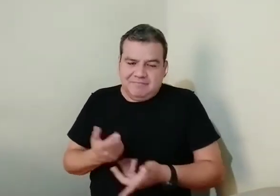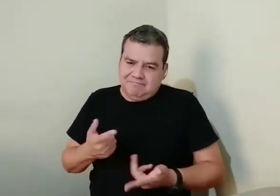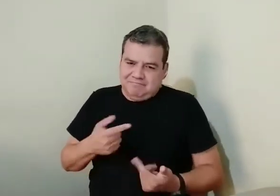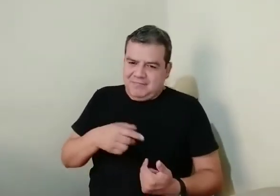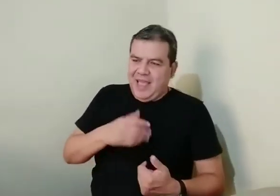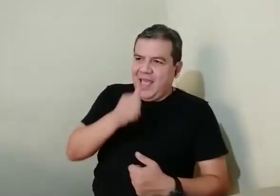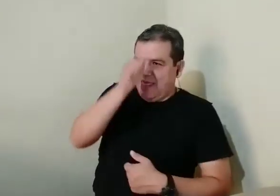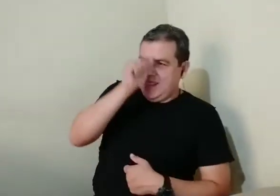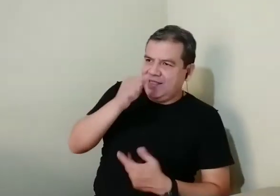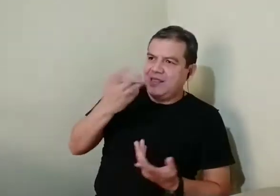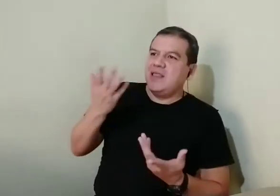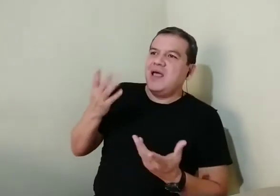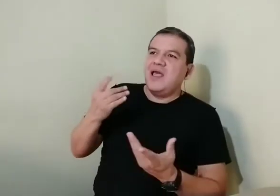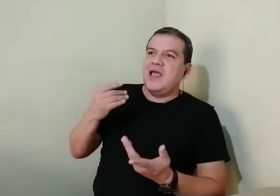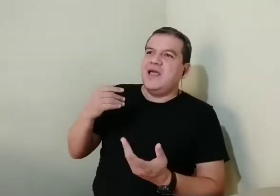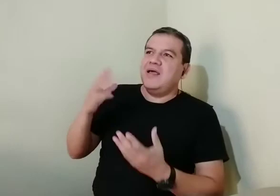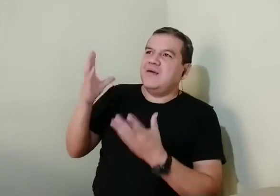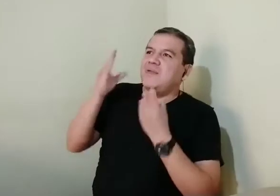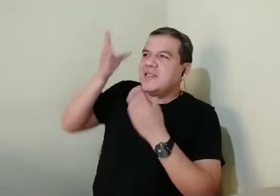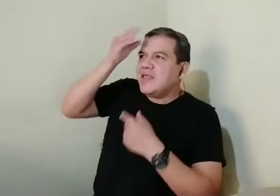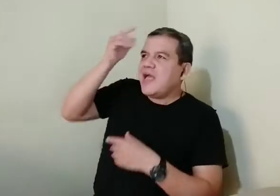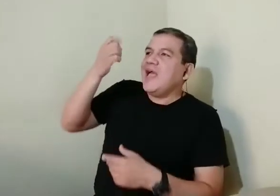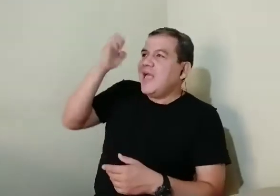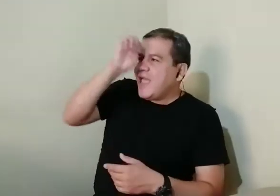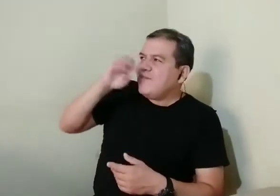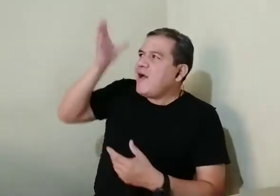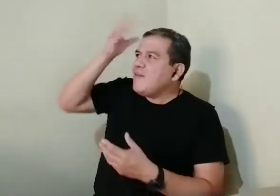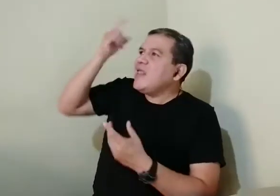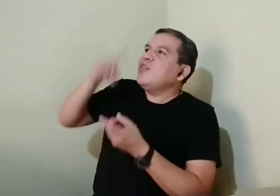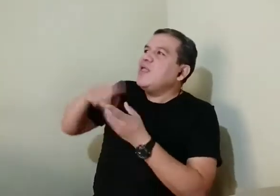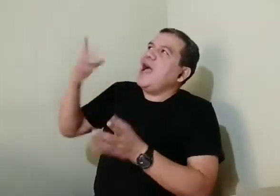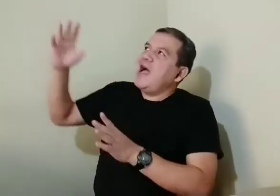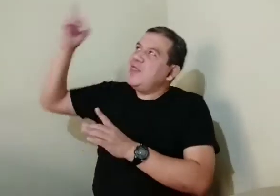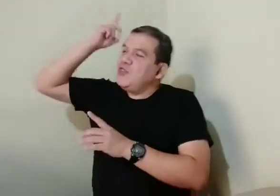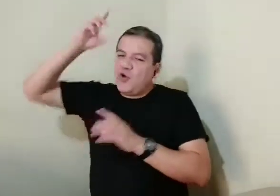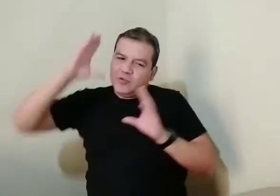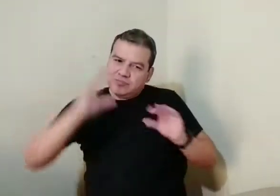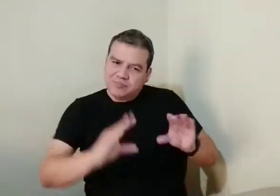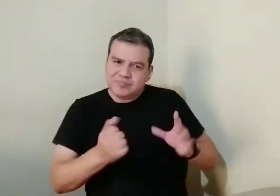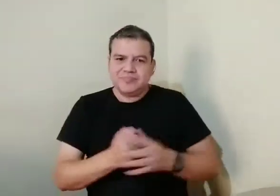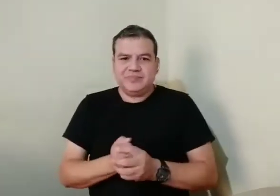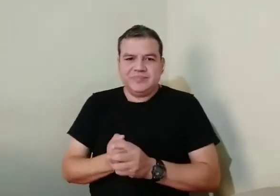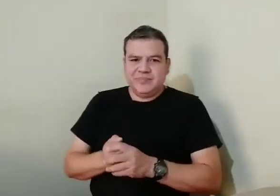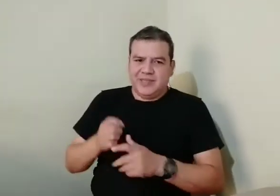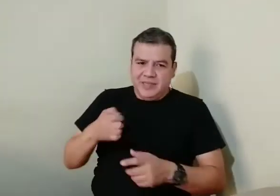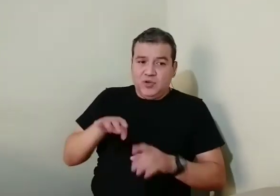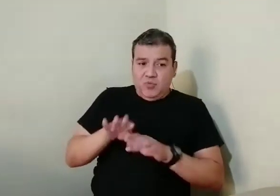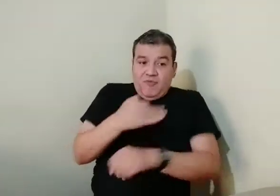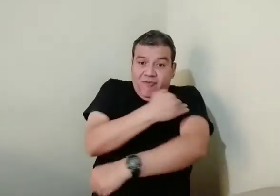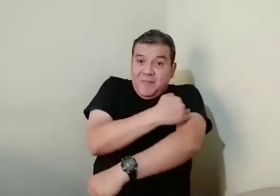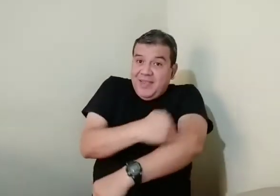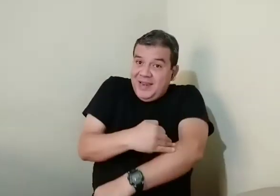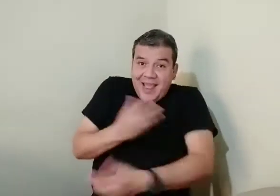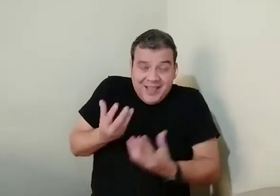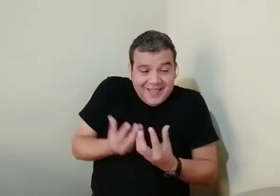Ante la falta de detalles, podemos asegurar que las maravillas de la creación